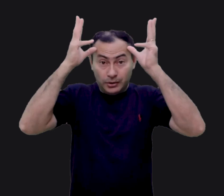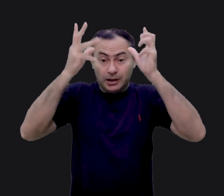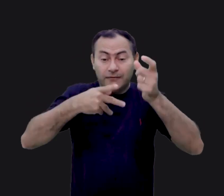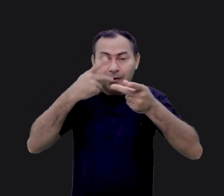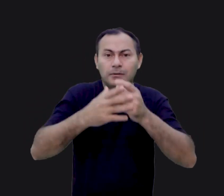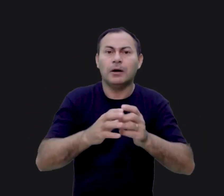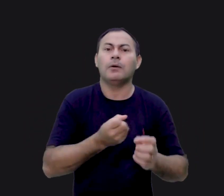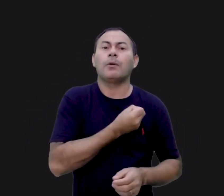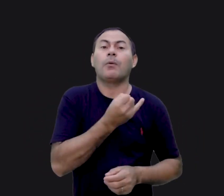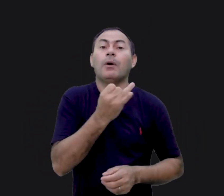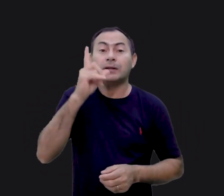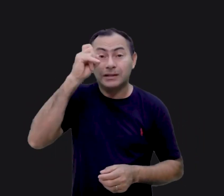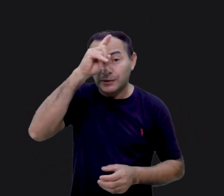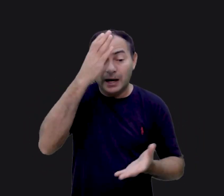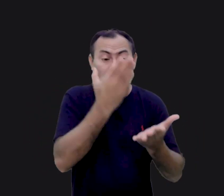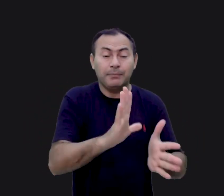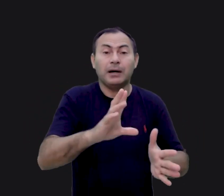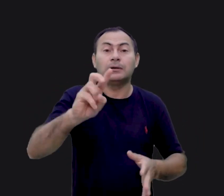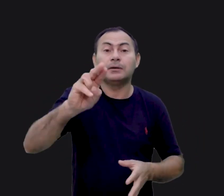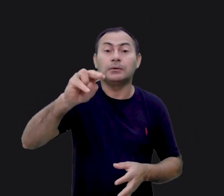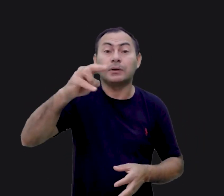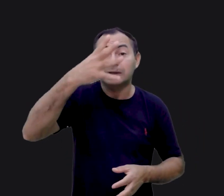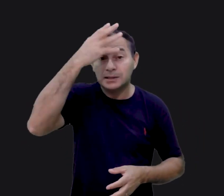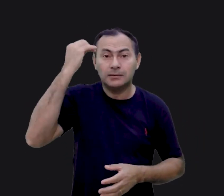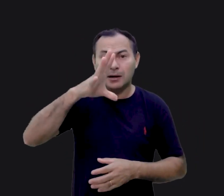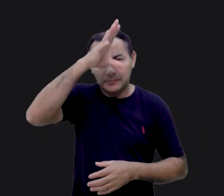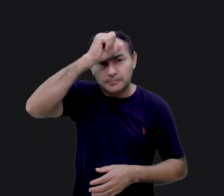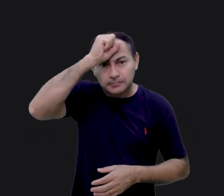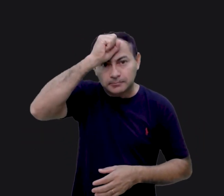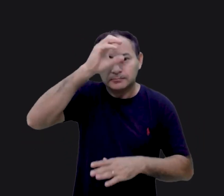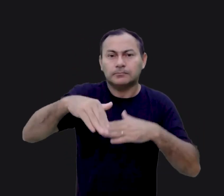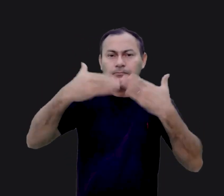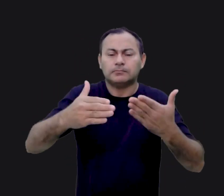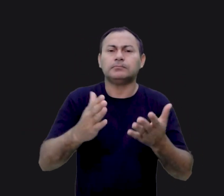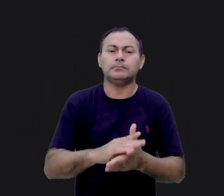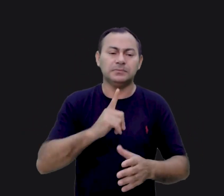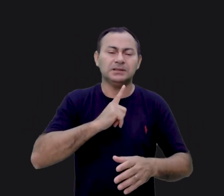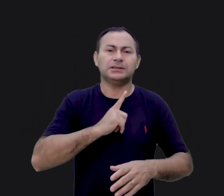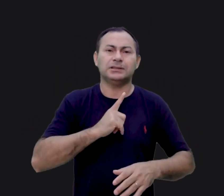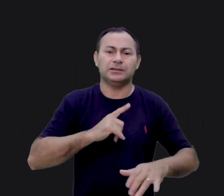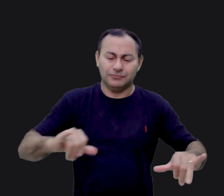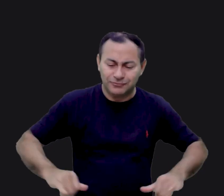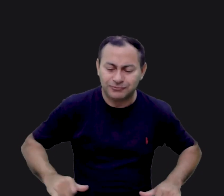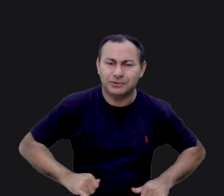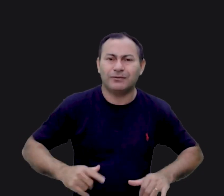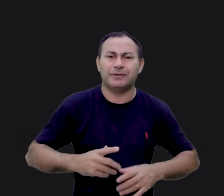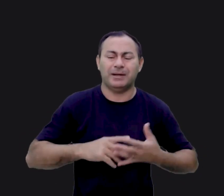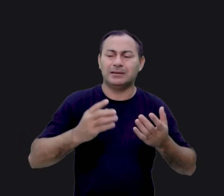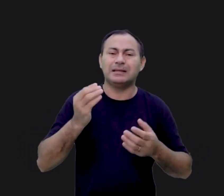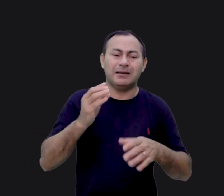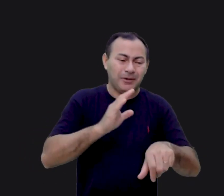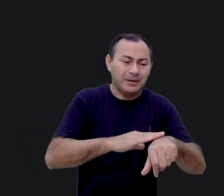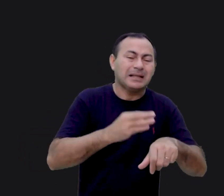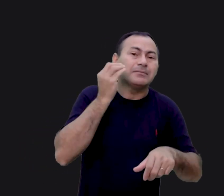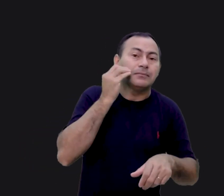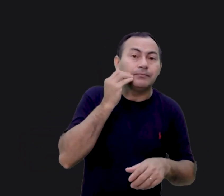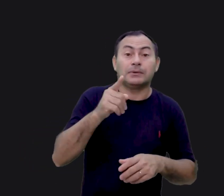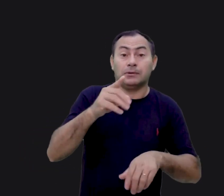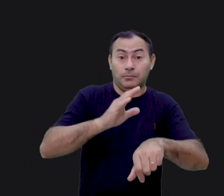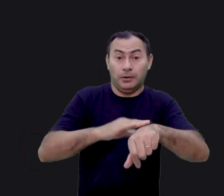quando as dificuldades acabarem nunca se esqueçam do que vocês aprenderam quando estavam passando pela provação quando vocês